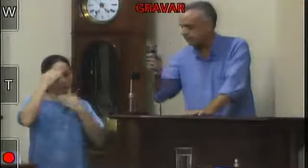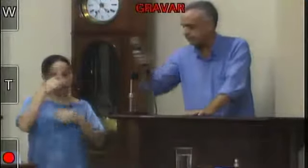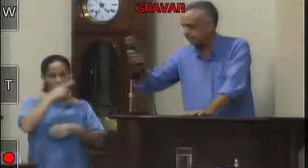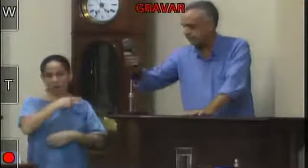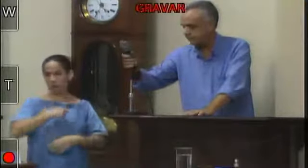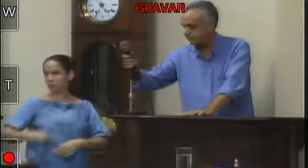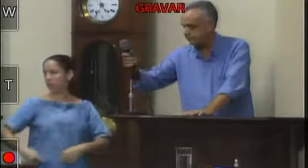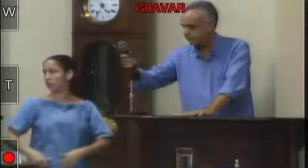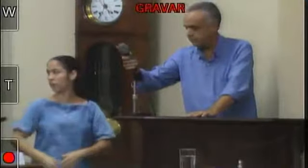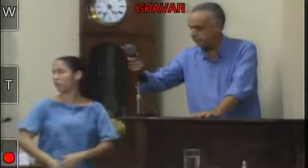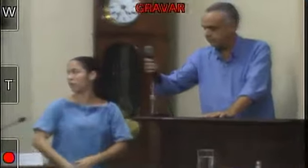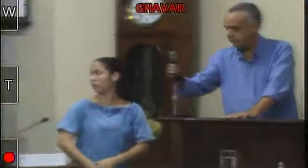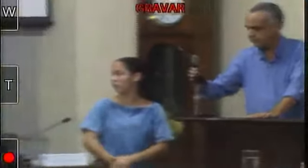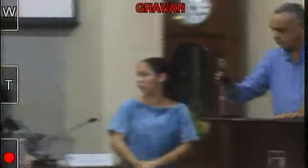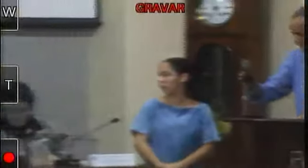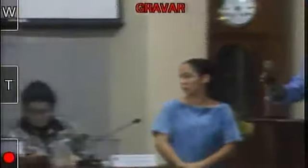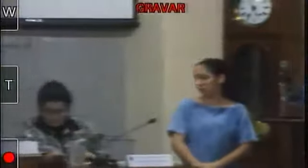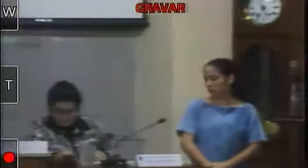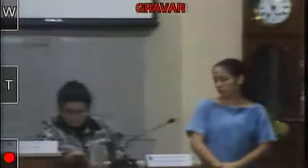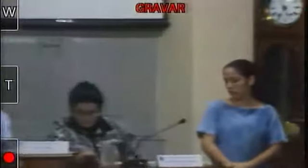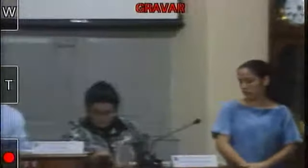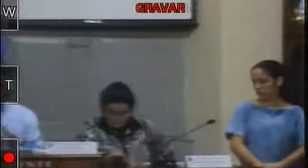presidente.